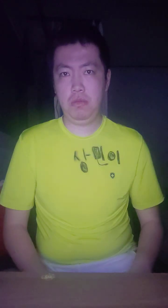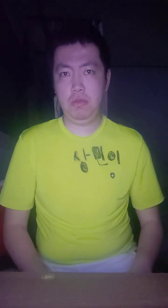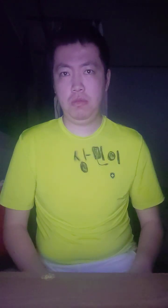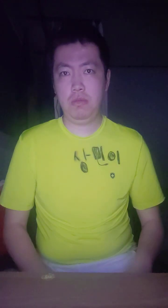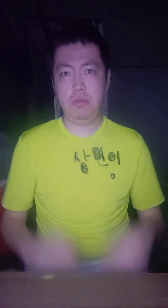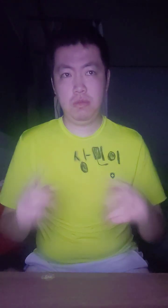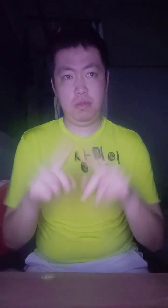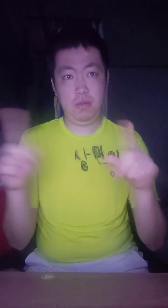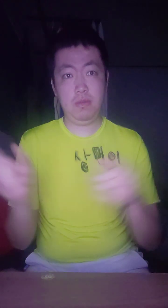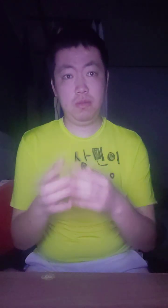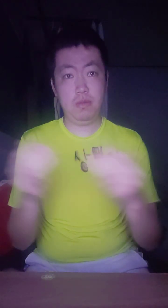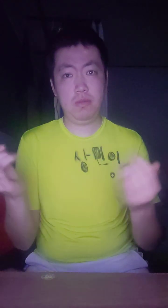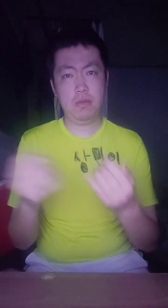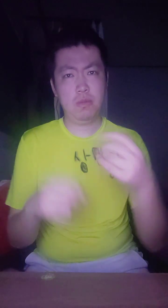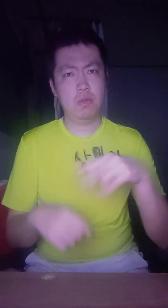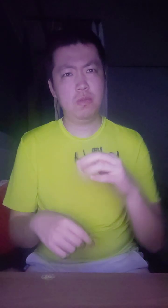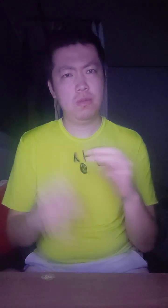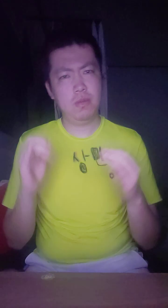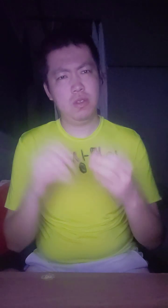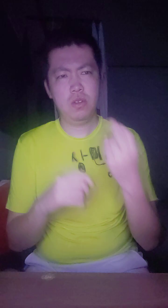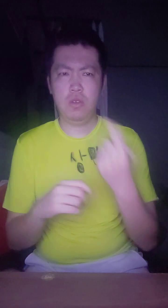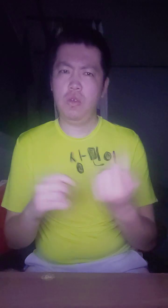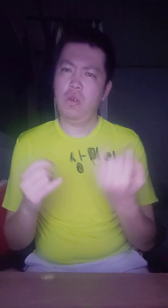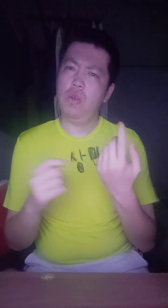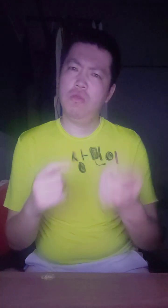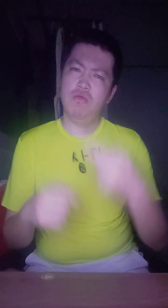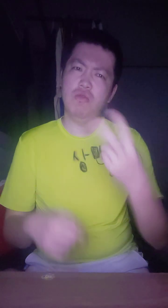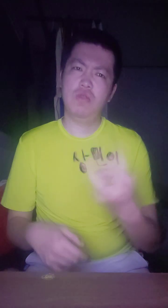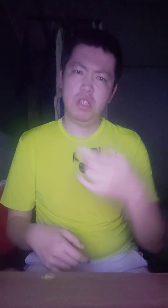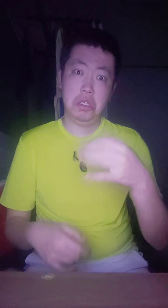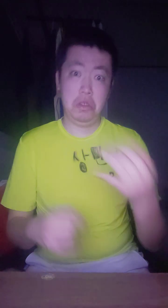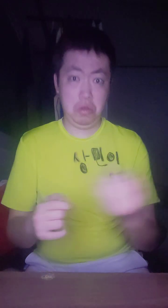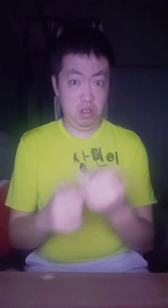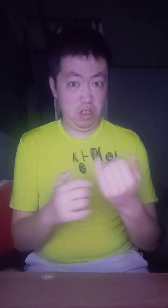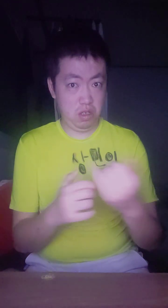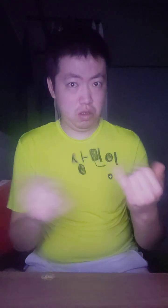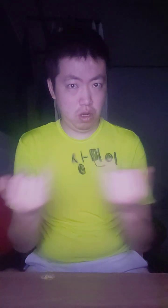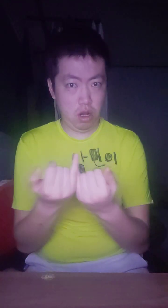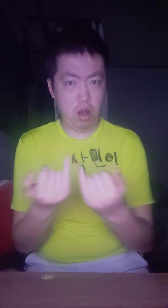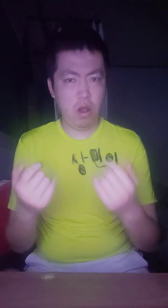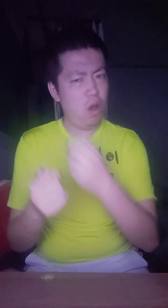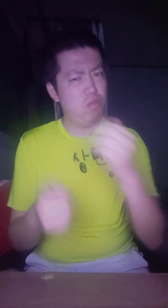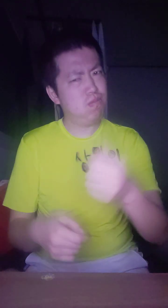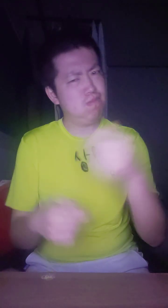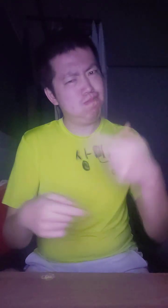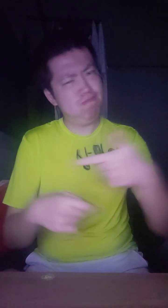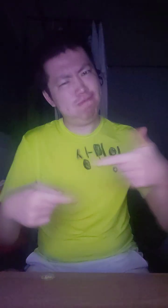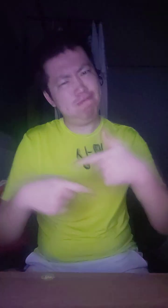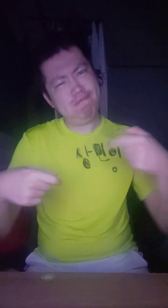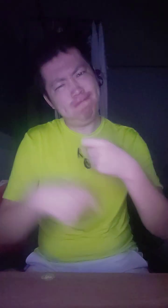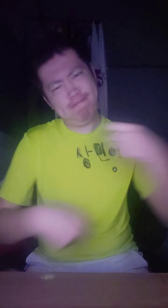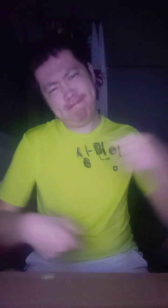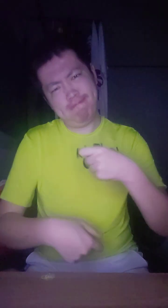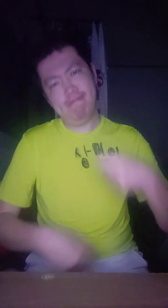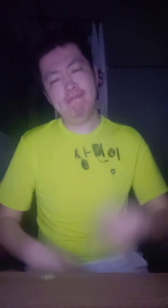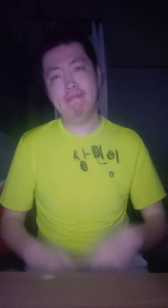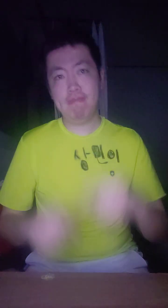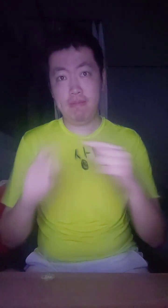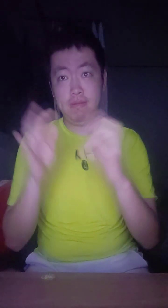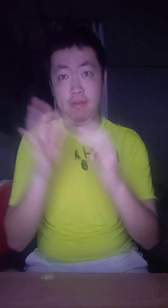서울 관악경찰서는 어제 저녁 구청, 지역 상인회 등과 함께 흉기 난동 사건이 벌어졌던 신림동